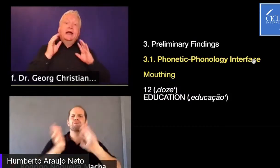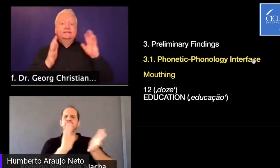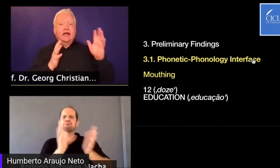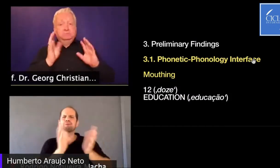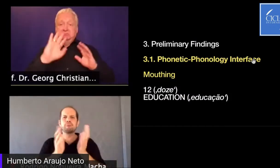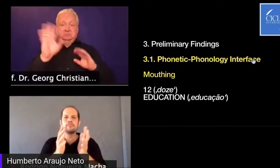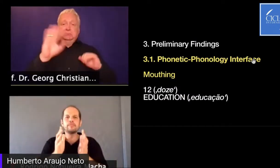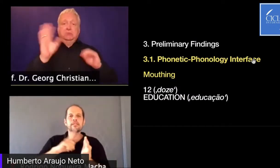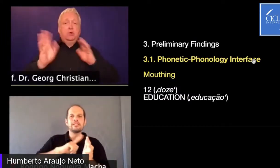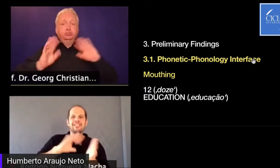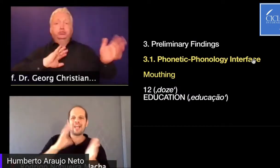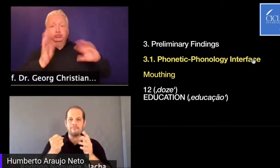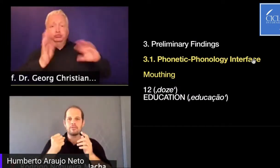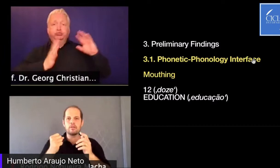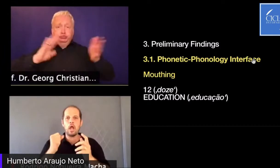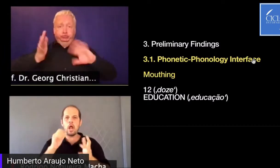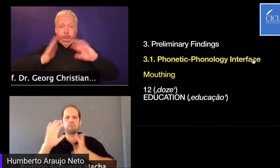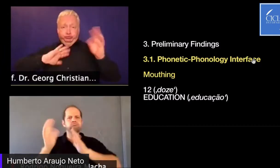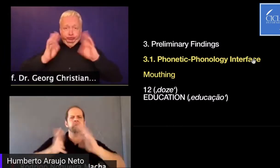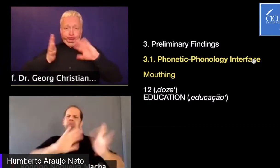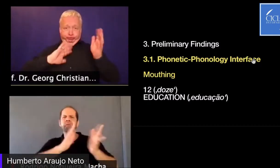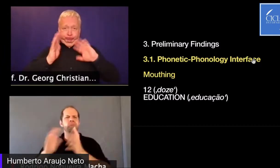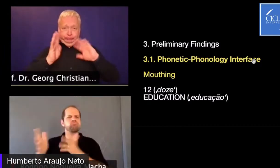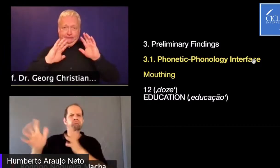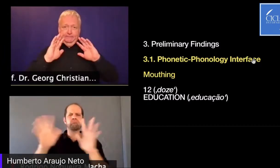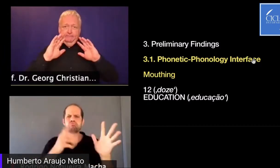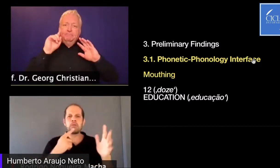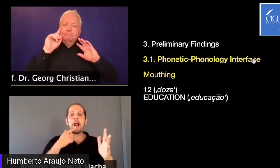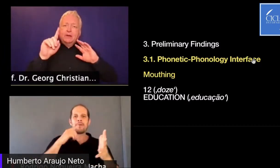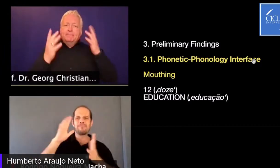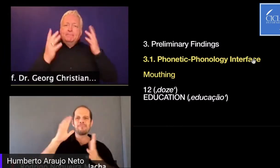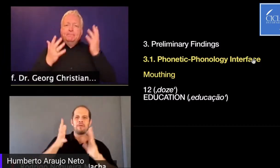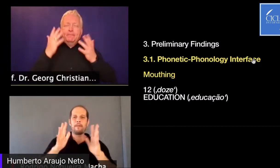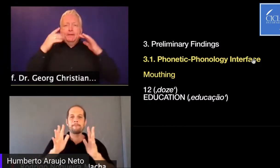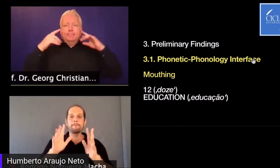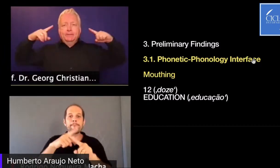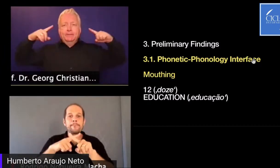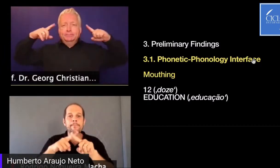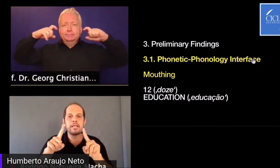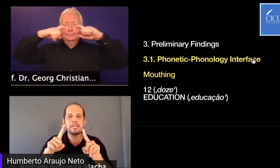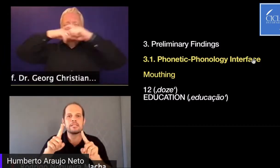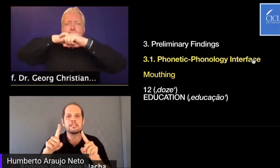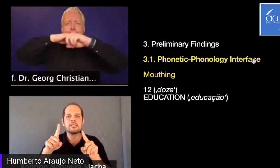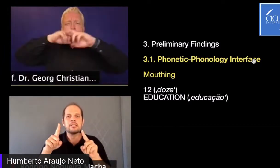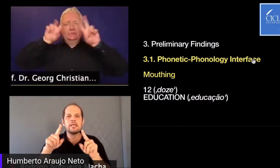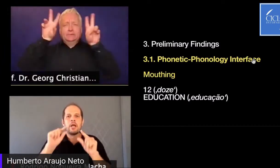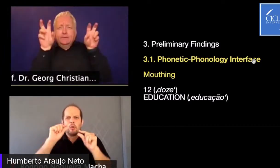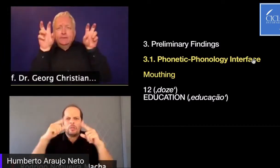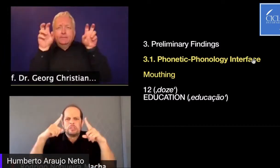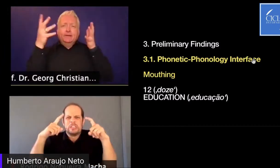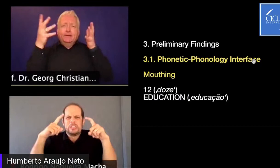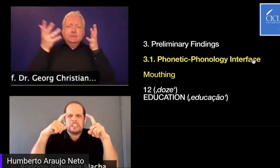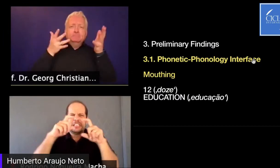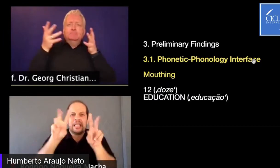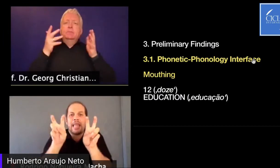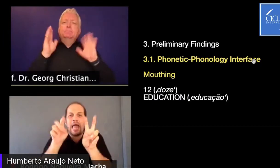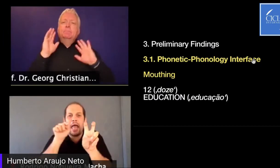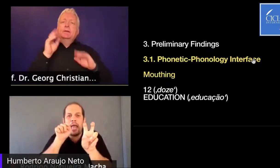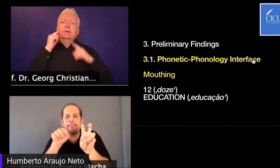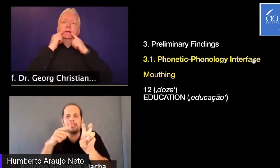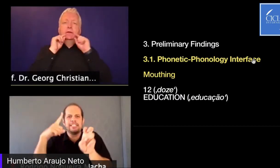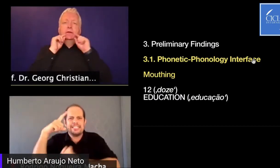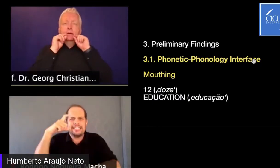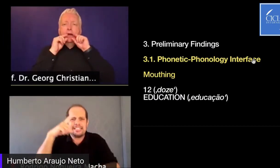Muitas vezes, quando aqueles participantes estavam ali em conversa, né, em diálogo, a gente